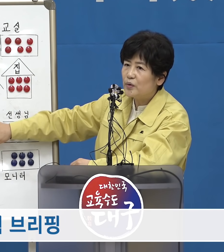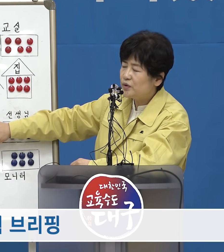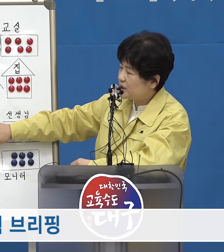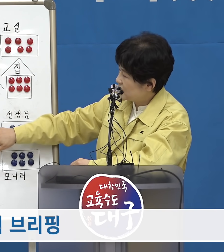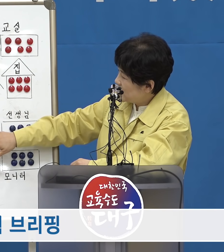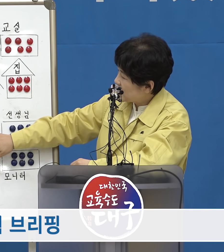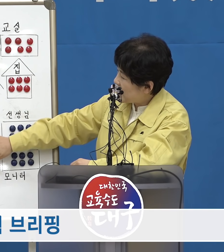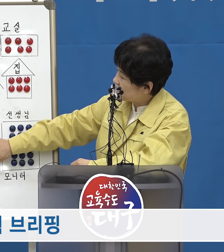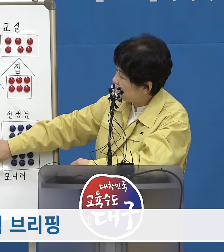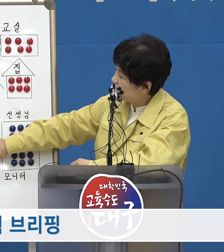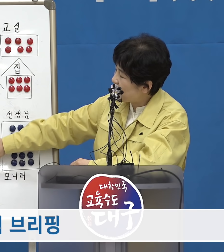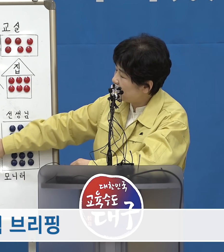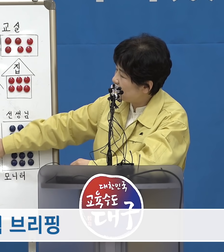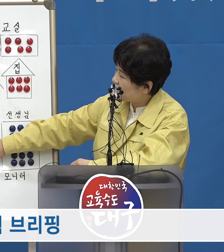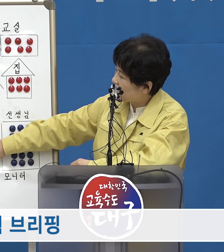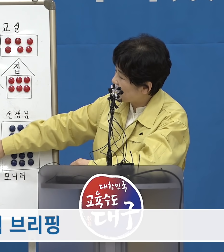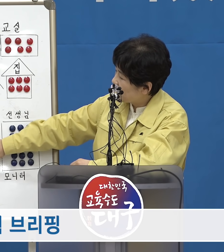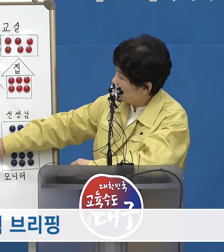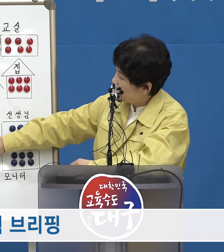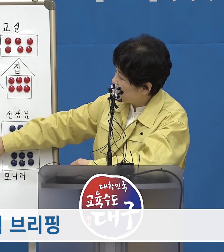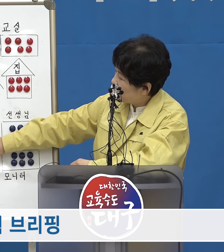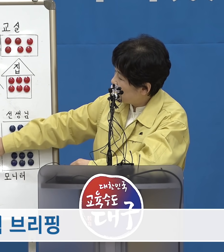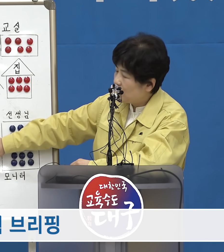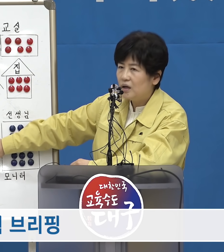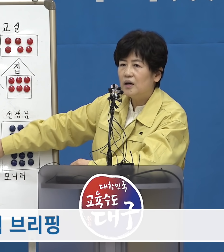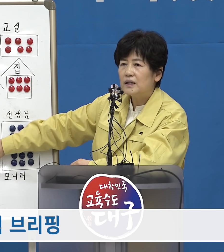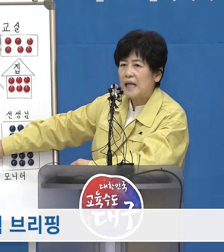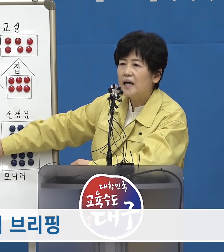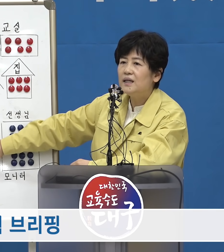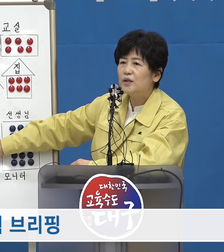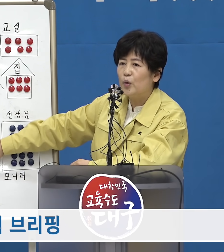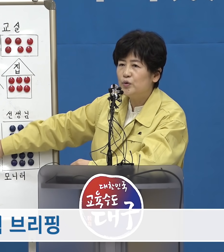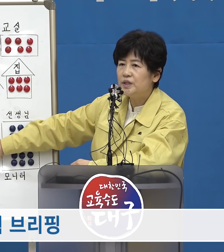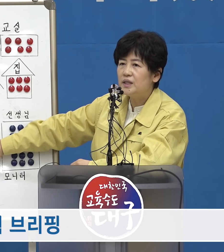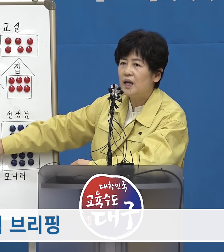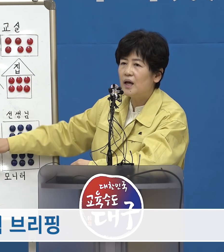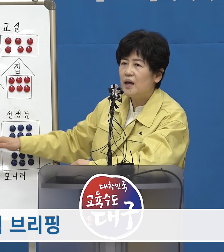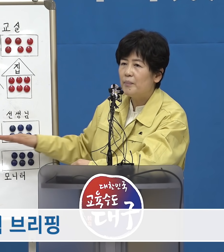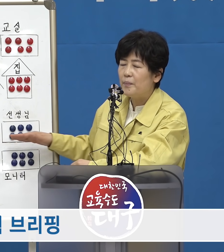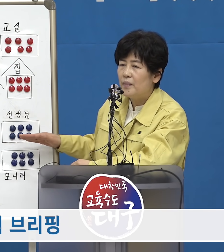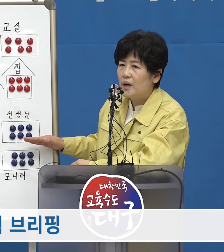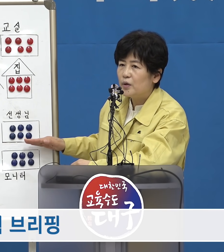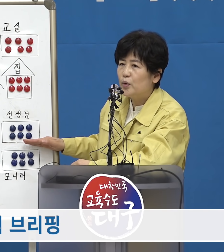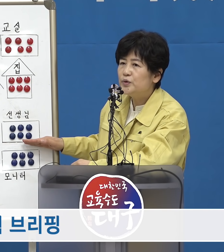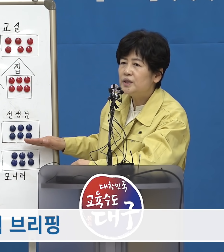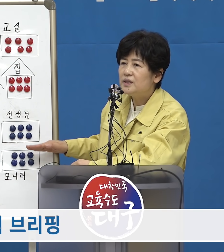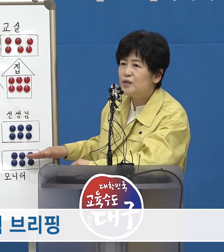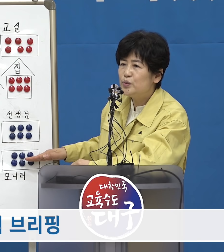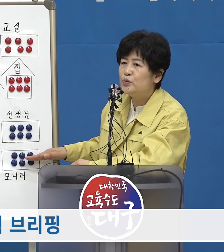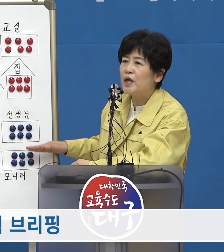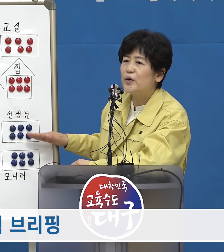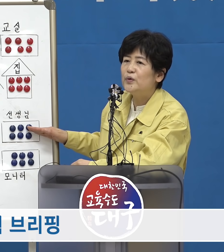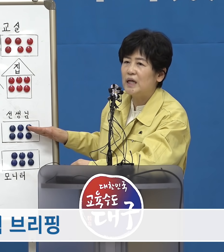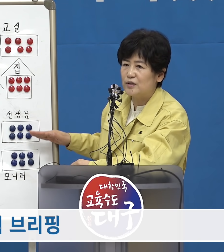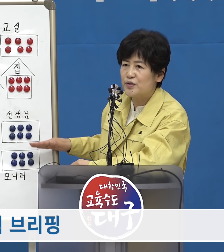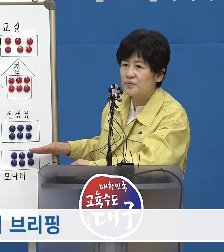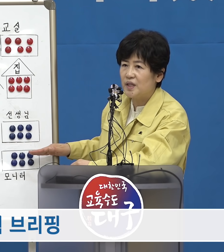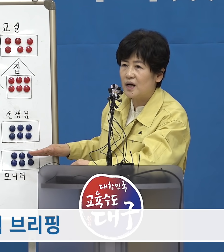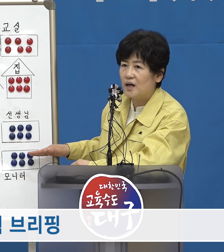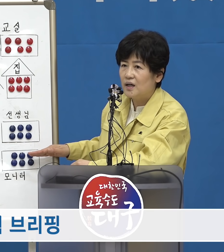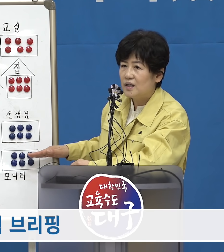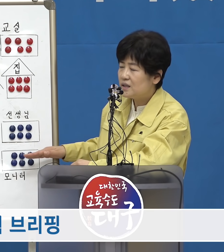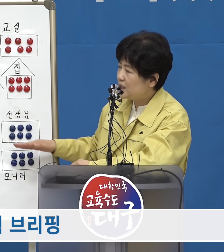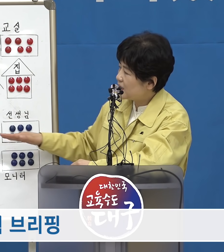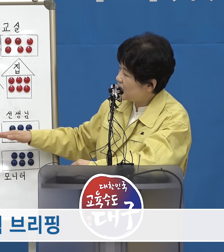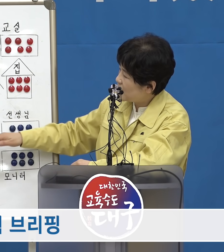다음에 요거는 같은 반인데 당일 동시에 교실을 두 개로